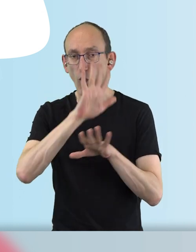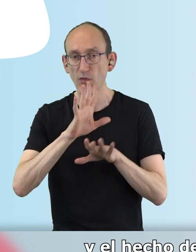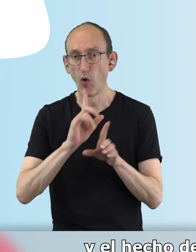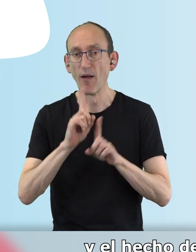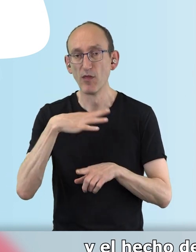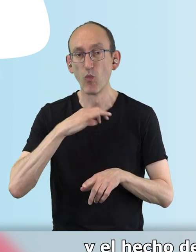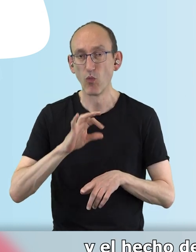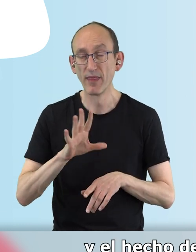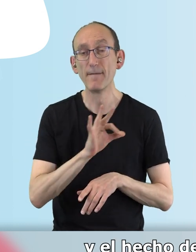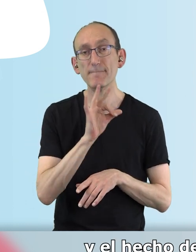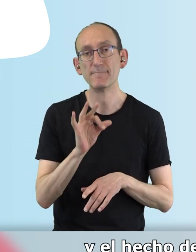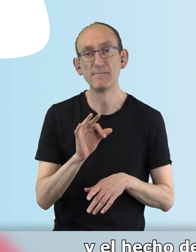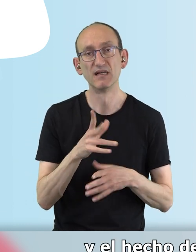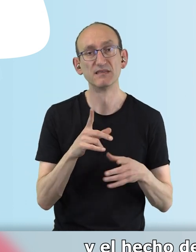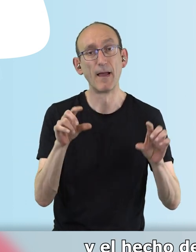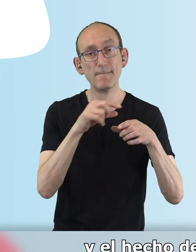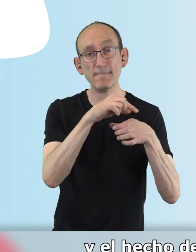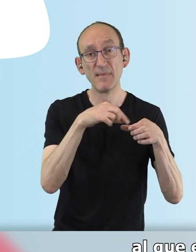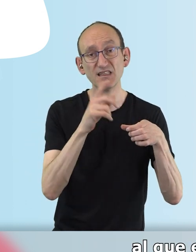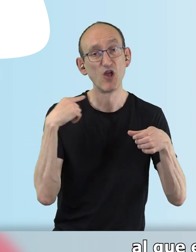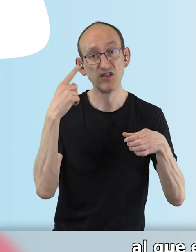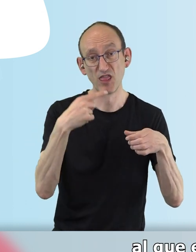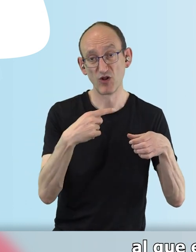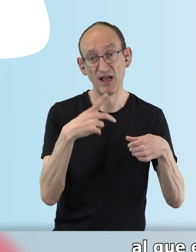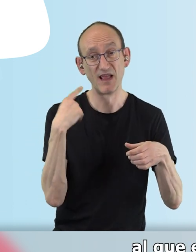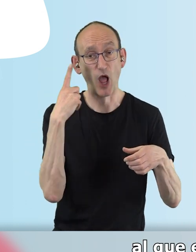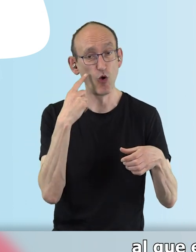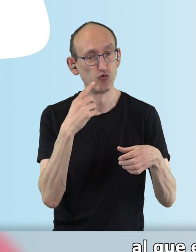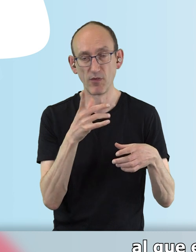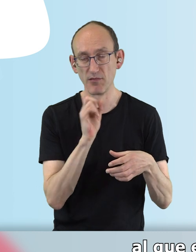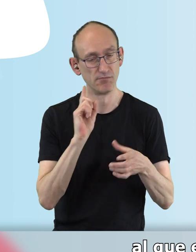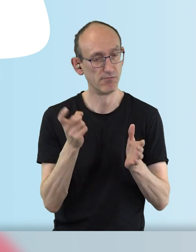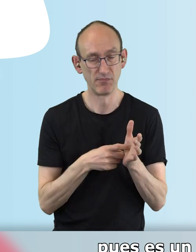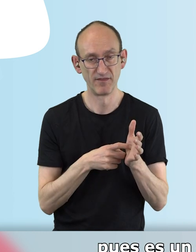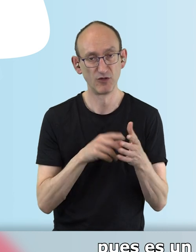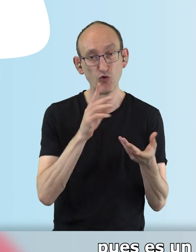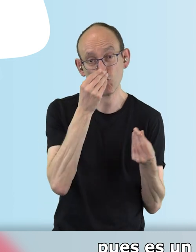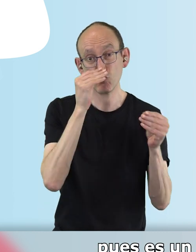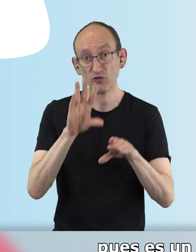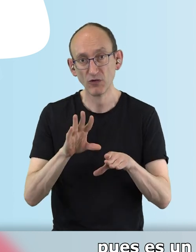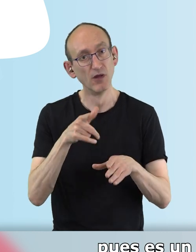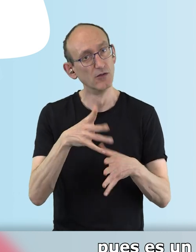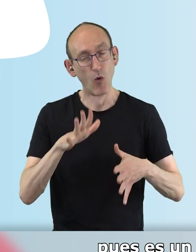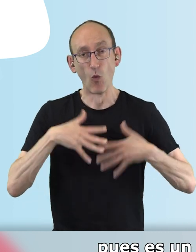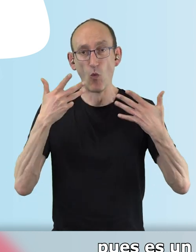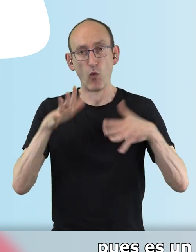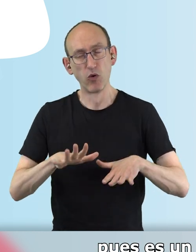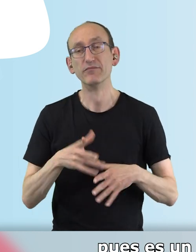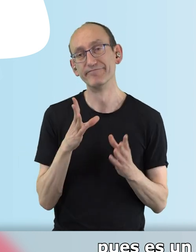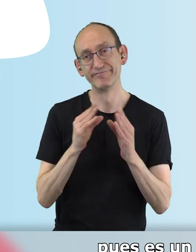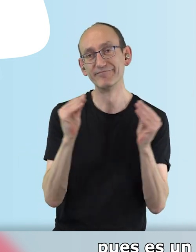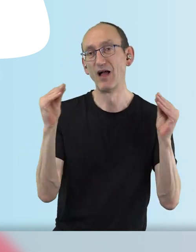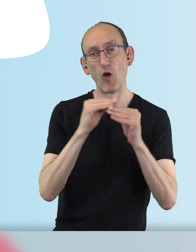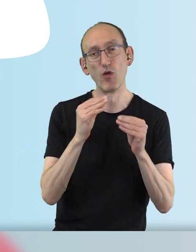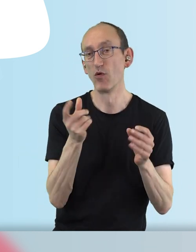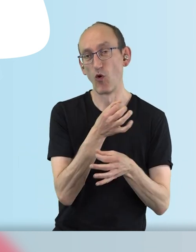complejo y también el hecho de sustituir el pastillero tradicional al que ellos estaban completamente acostumbrados, pues es un choque, ¿no? Estoy totalmente de